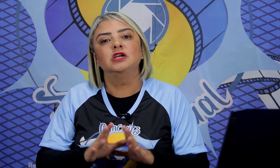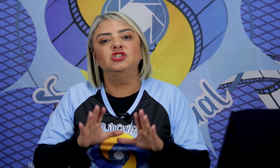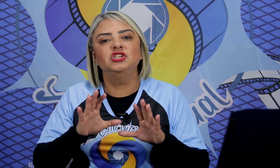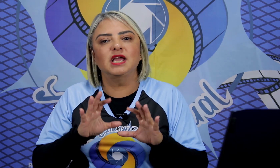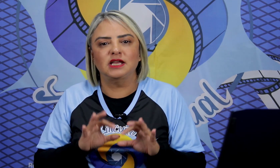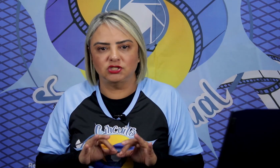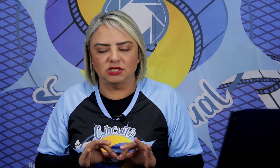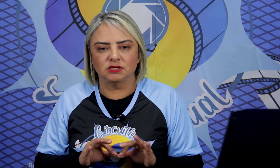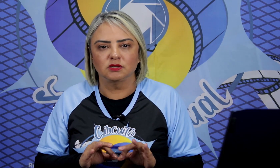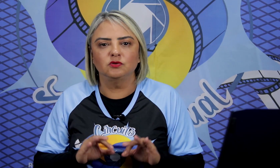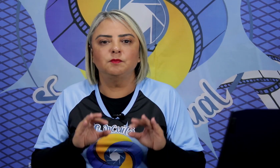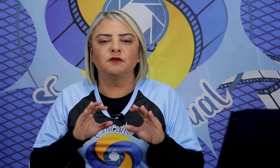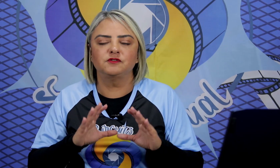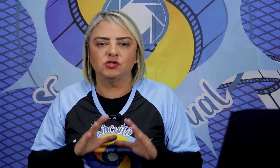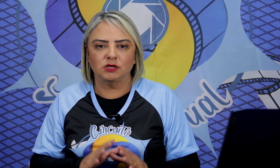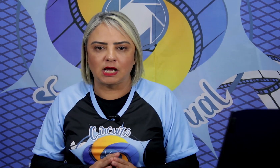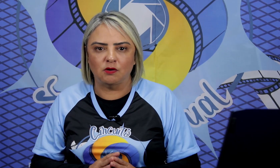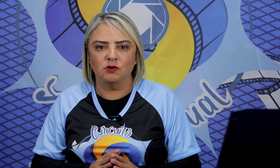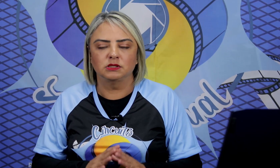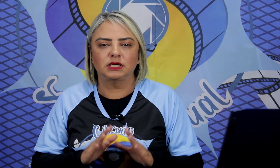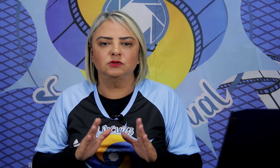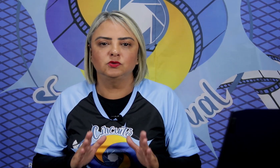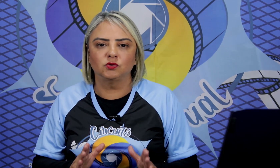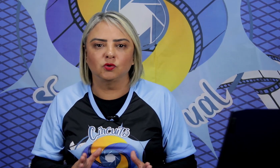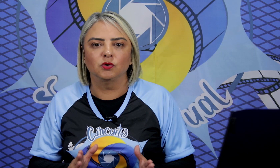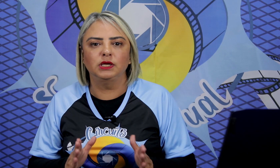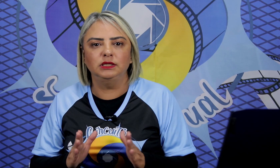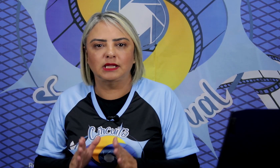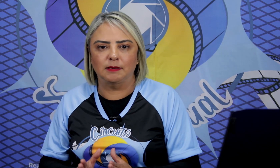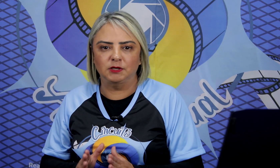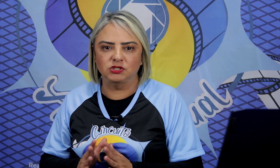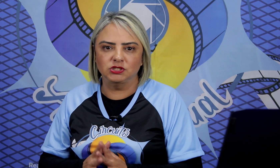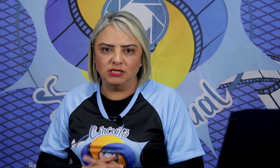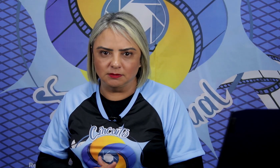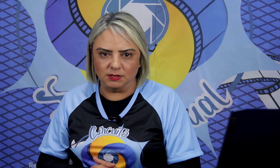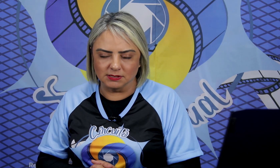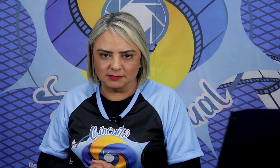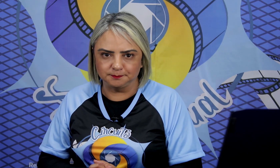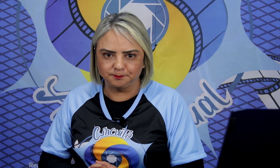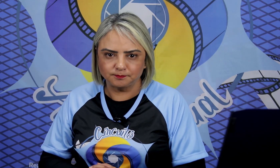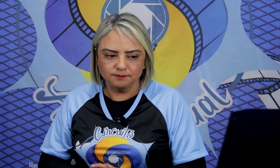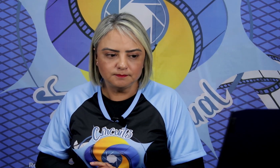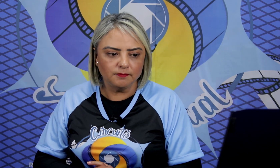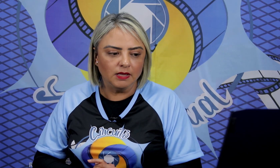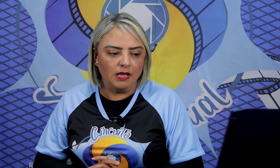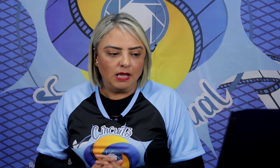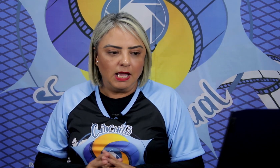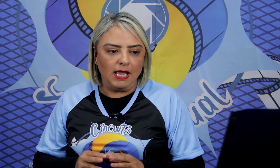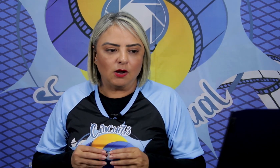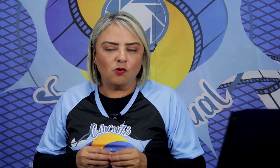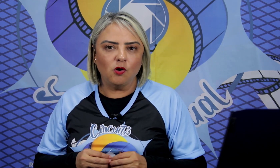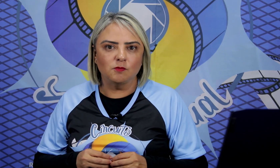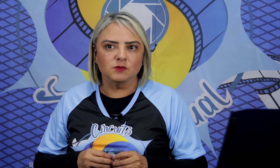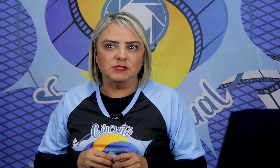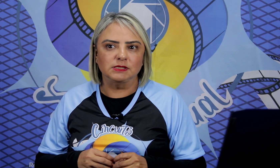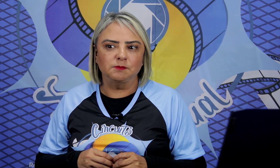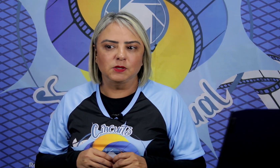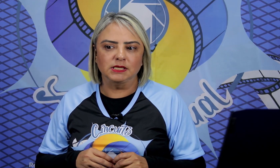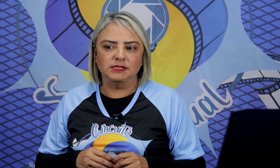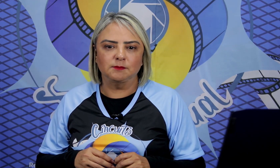de ética do profissional, tradutor, intérprete de Libras. É como se, por exemplo, eu